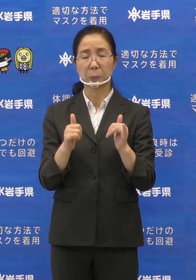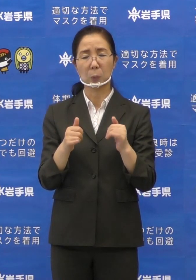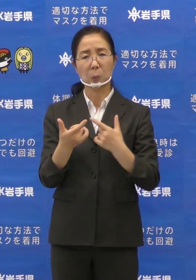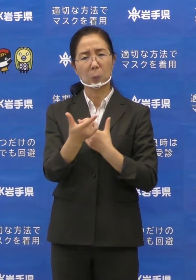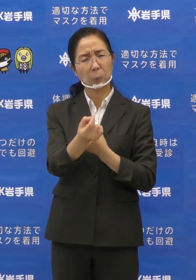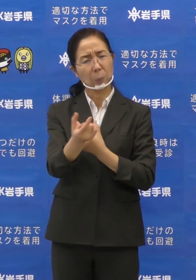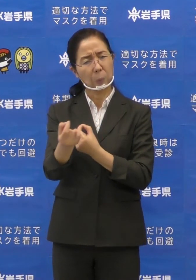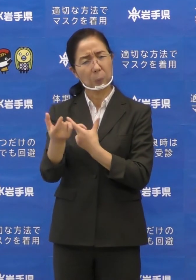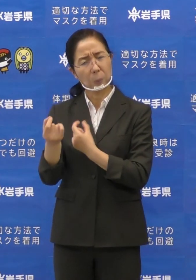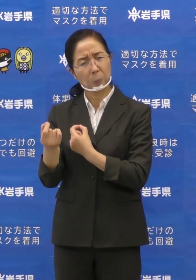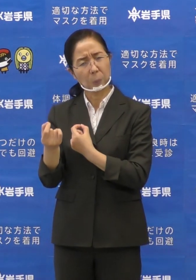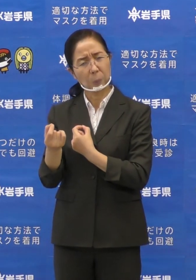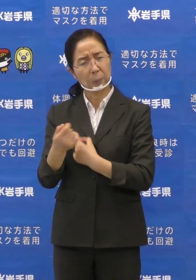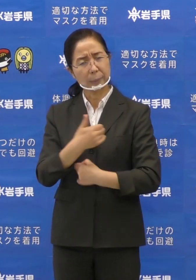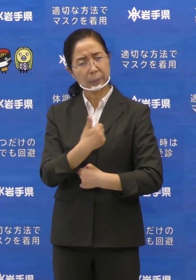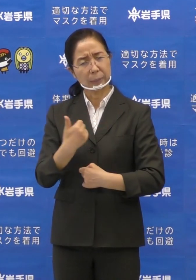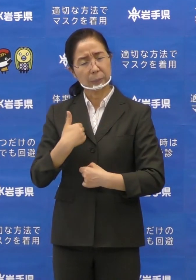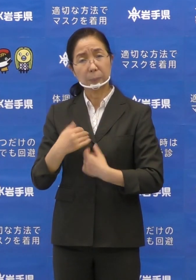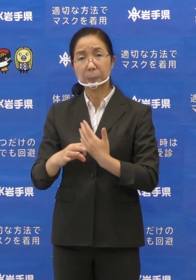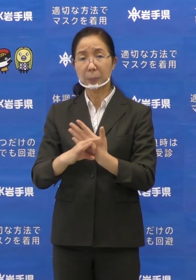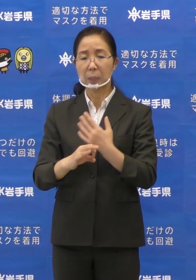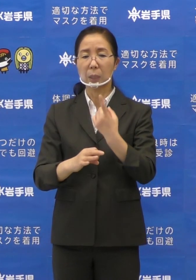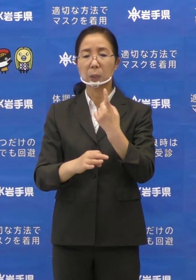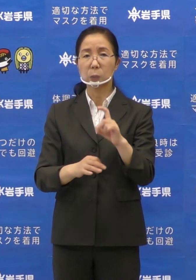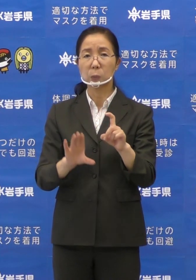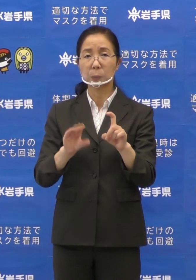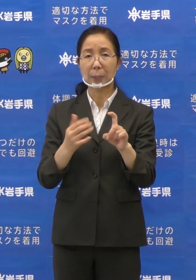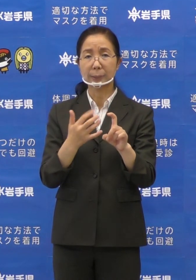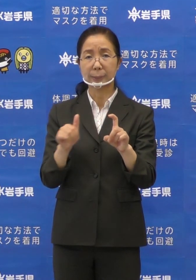感覚的に言えば10万人あたり、